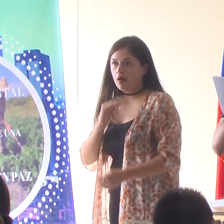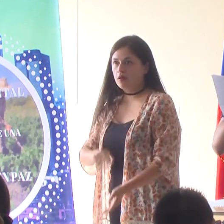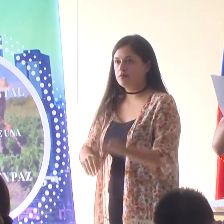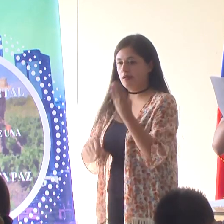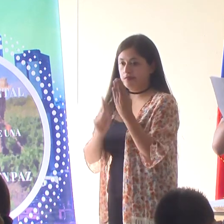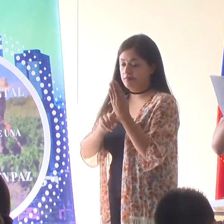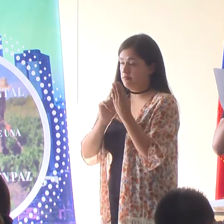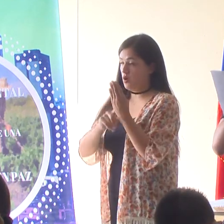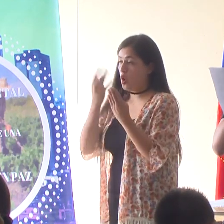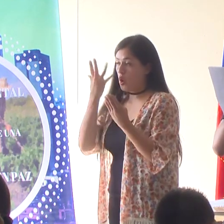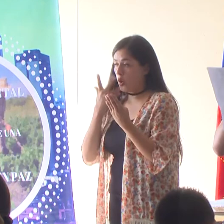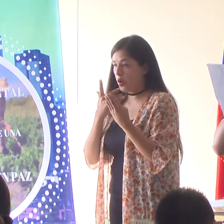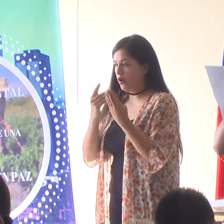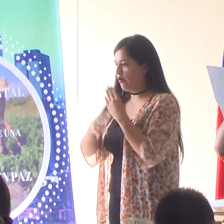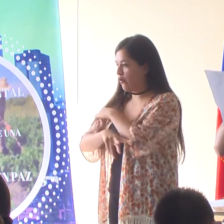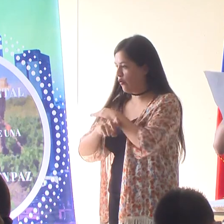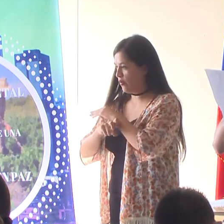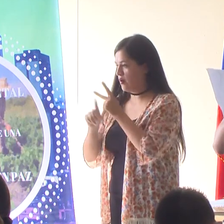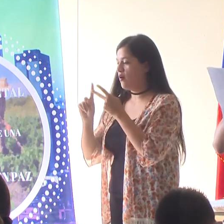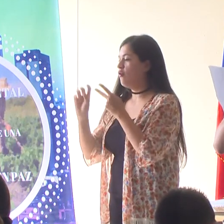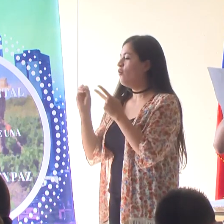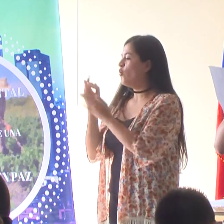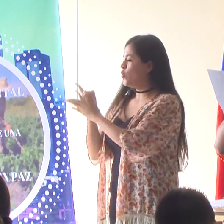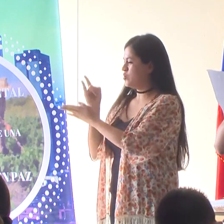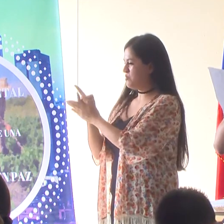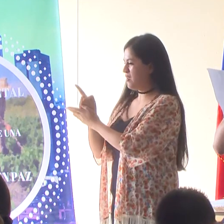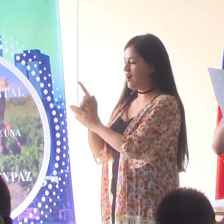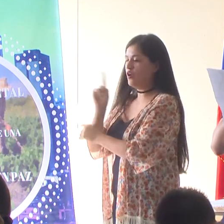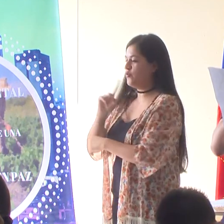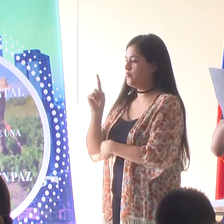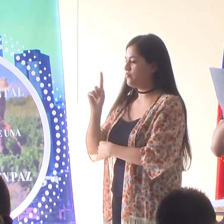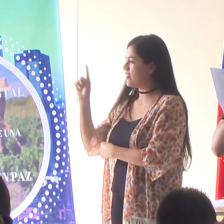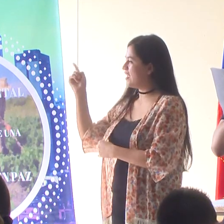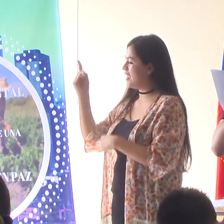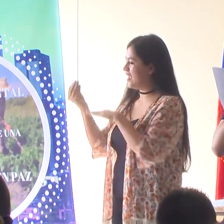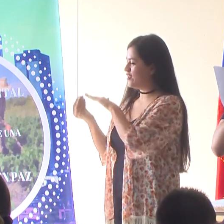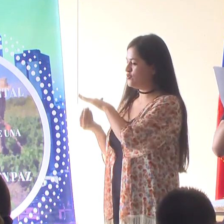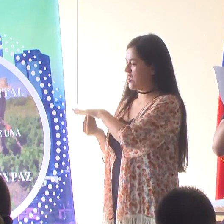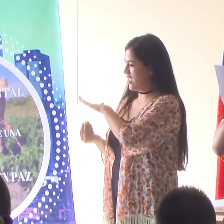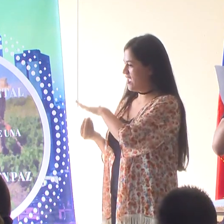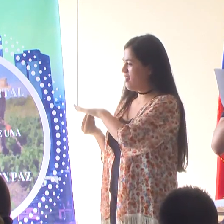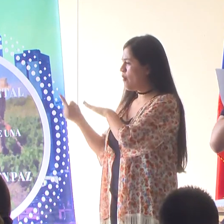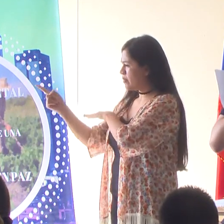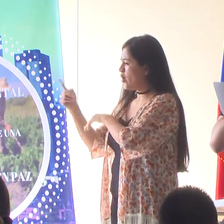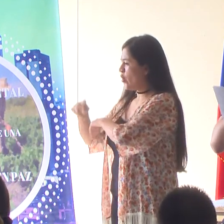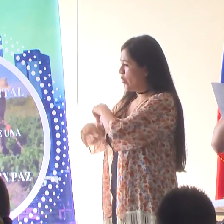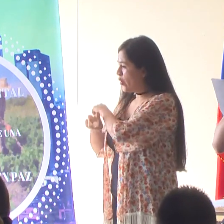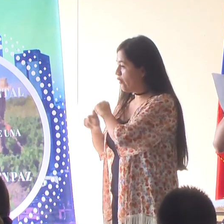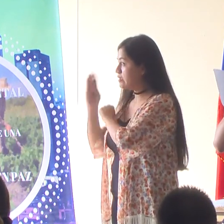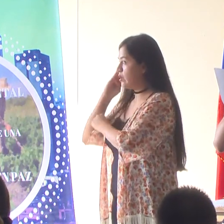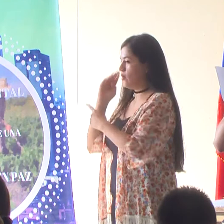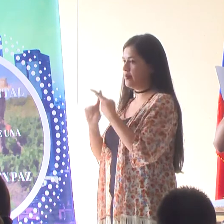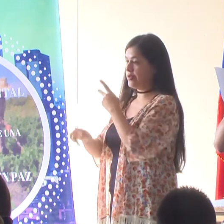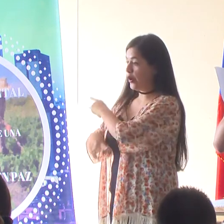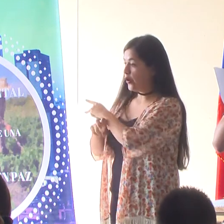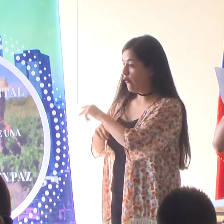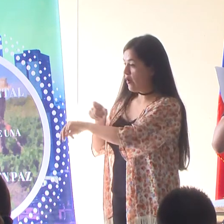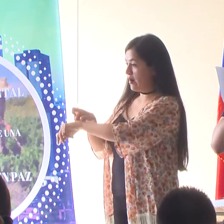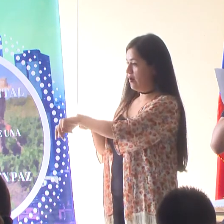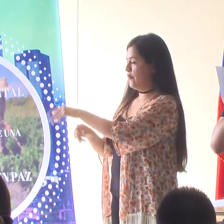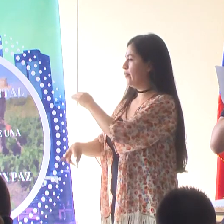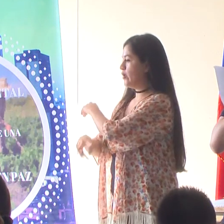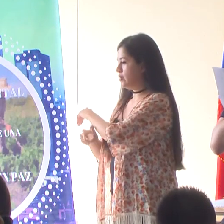relojes ex en un saque en chapinero sigue siendo el sur de bogotá el escenario preferido de los medios para perseguir al crimen